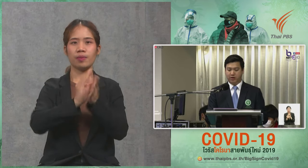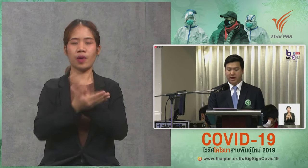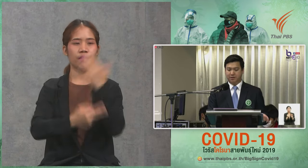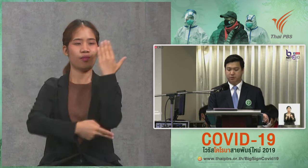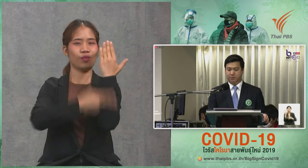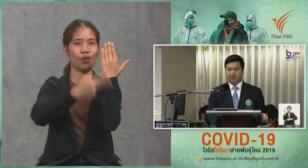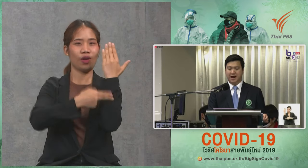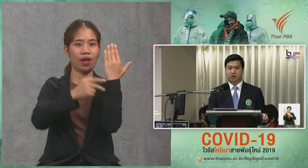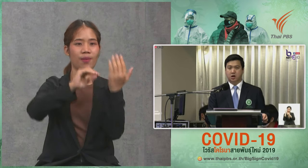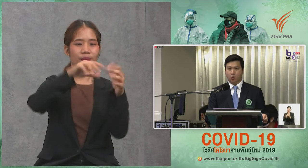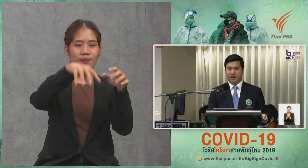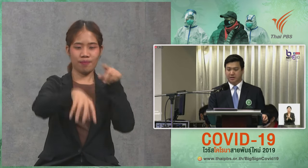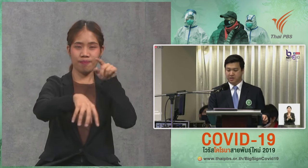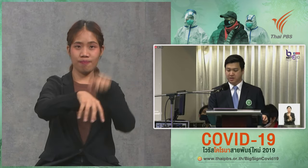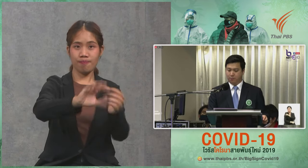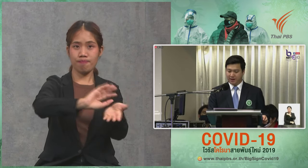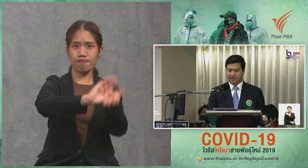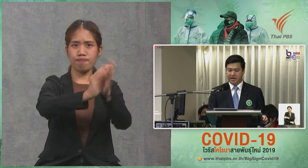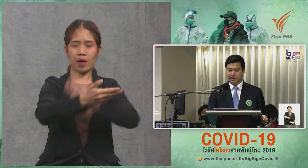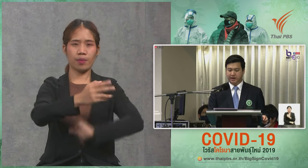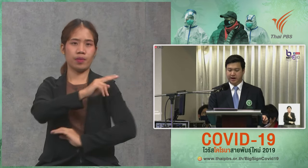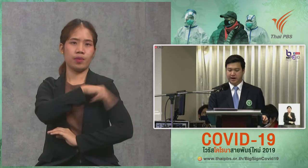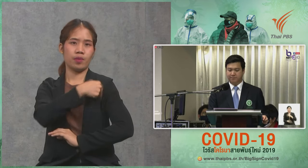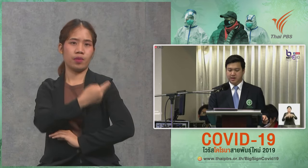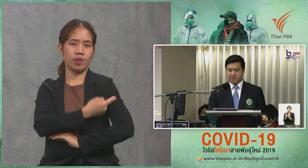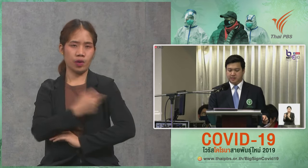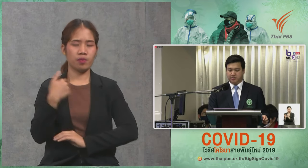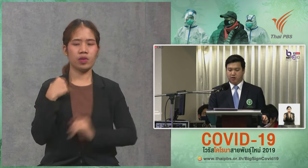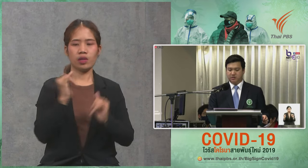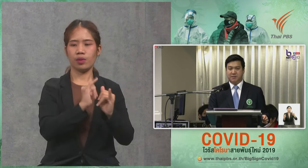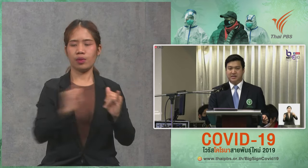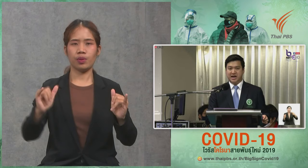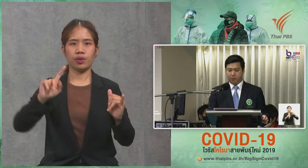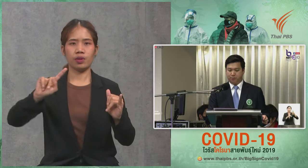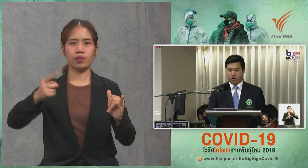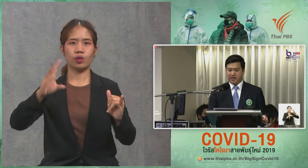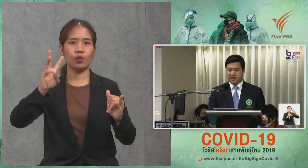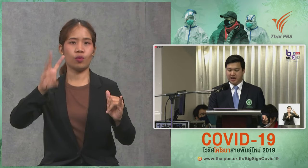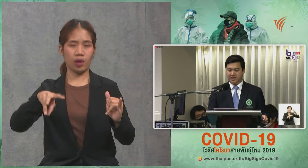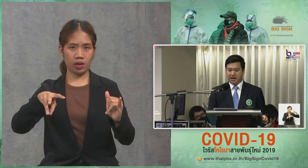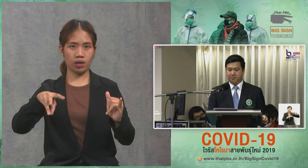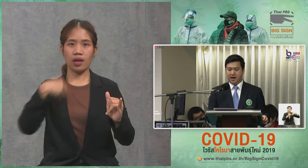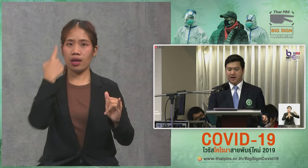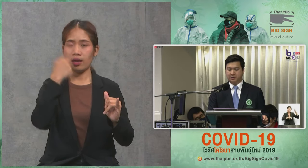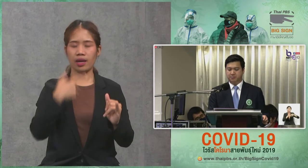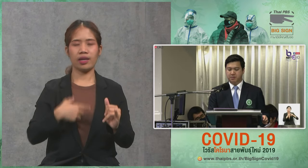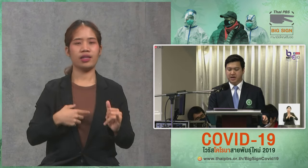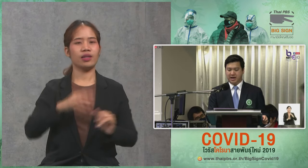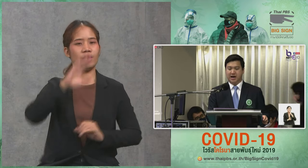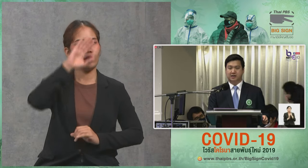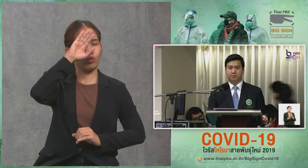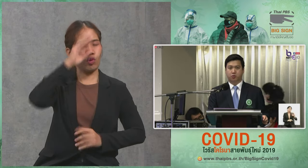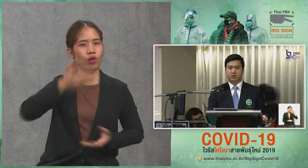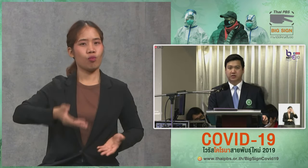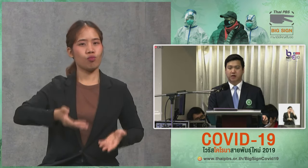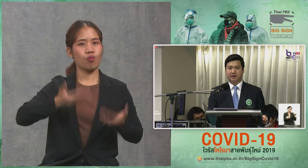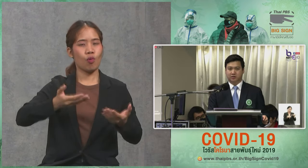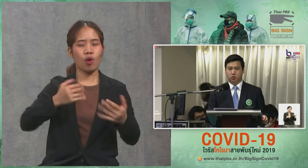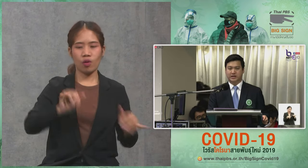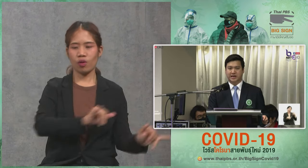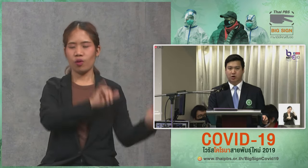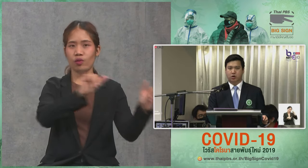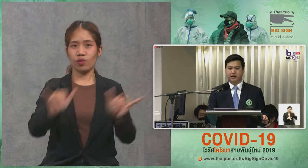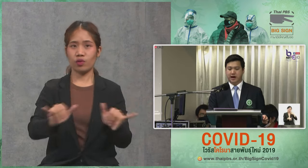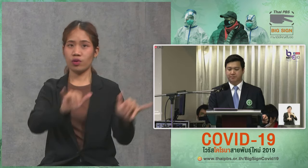การปรับโรงแรมเป็นโรงพยาบาลกว่า 16,000 เตียงนะครับซึ่งเราก็สามารถย้ายผู้ป่วยที่อาการไม่หนักมากหรือไม่มีอาการหรือผู้ที่ต้อง